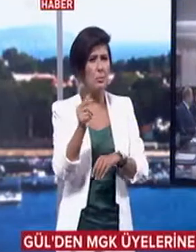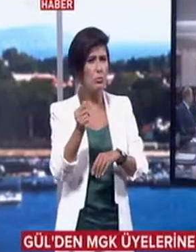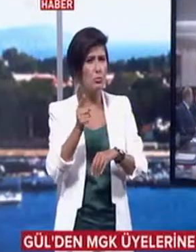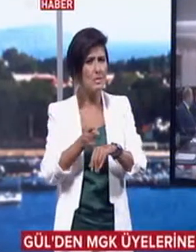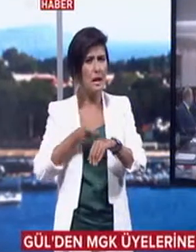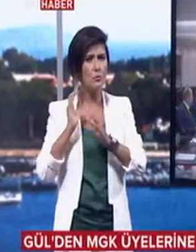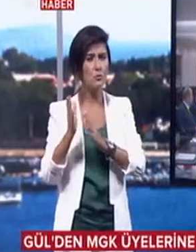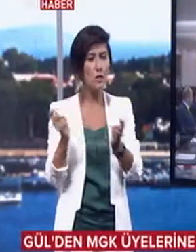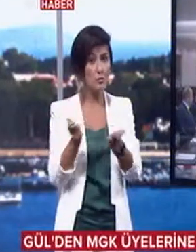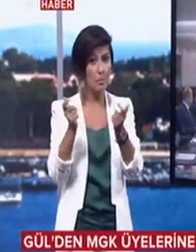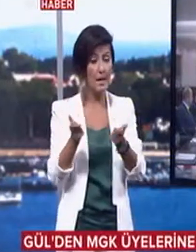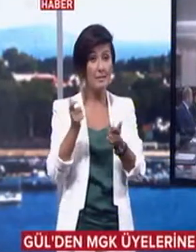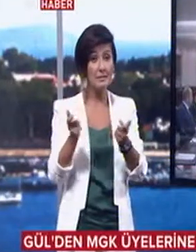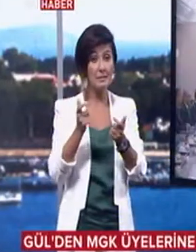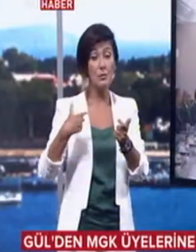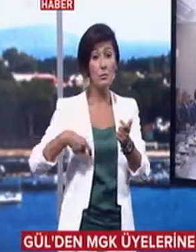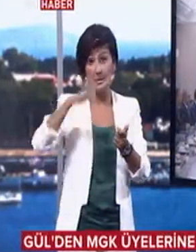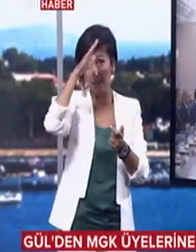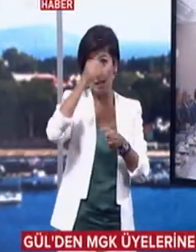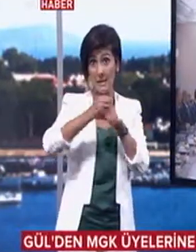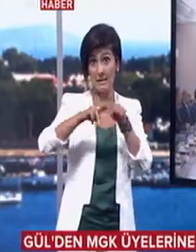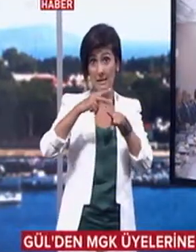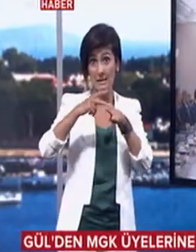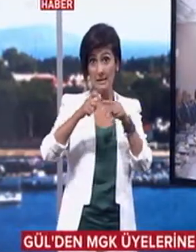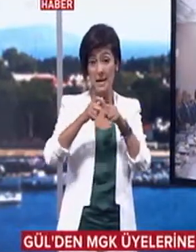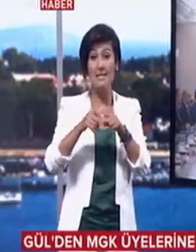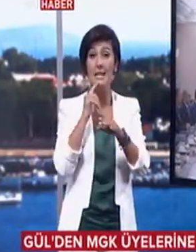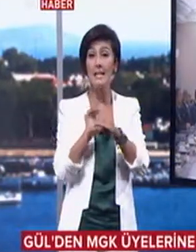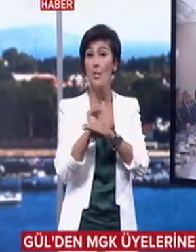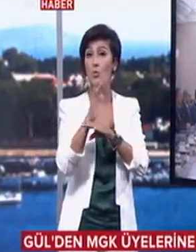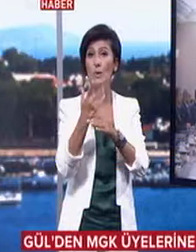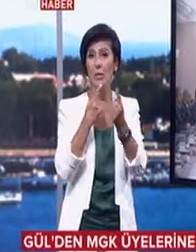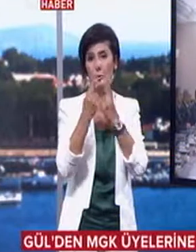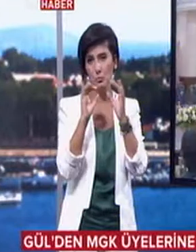Yaklaşık 1,5 saat süren toplantıda Irak ve Gazze'de yaşananlar masaya yatırıldı.